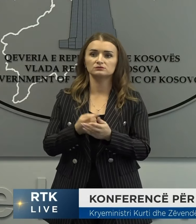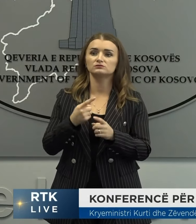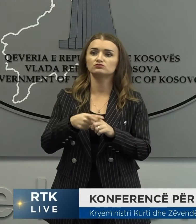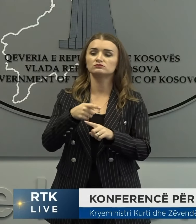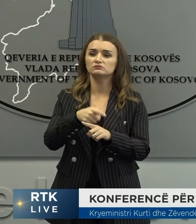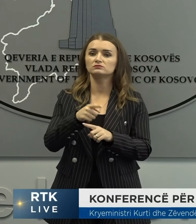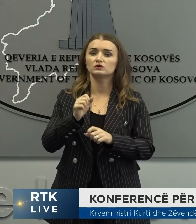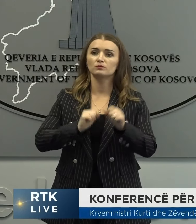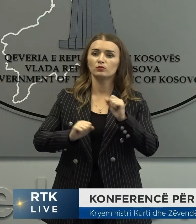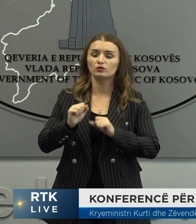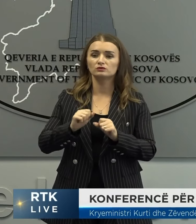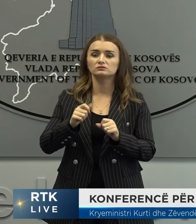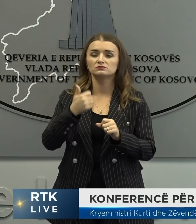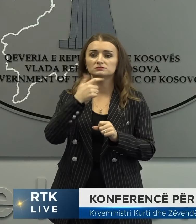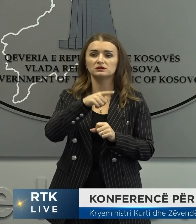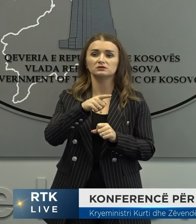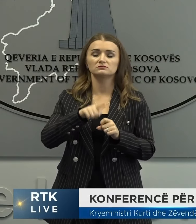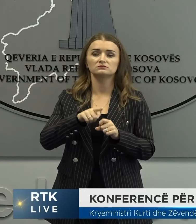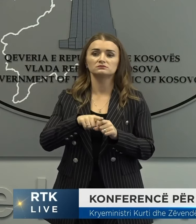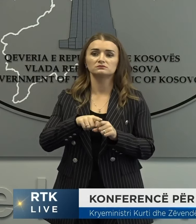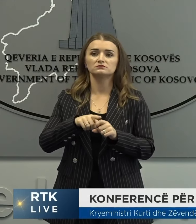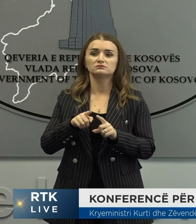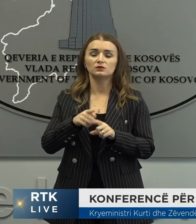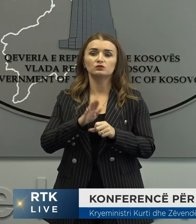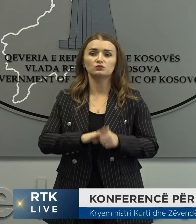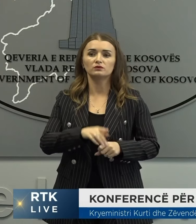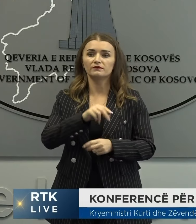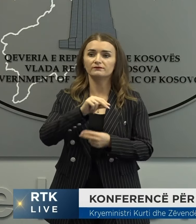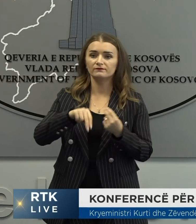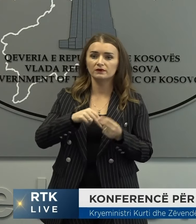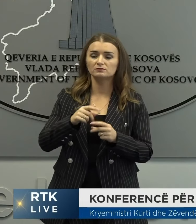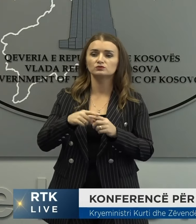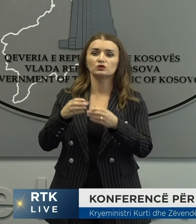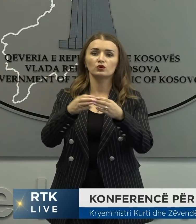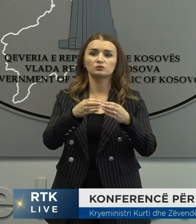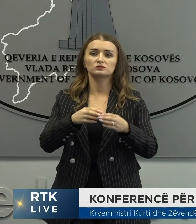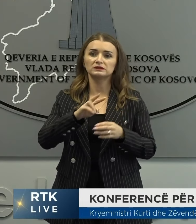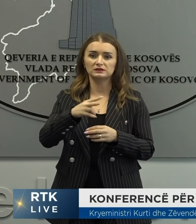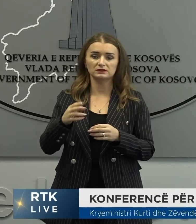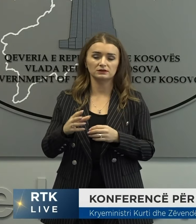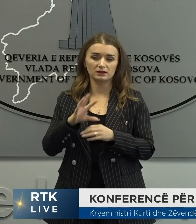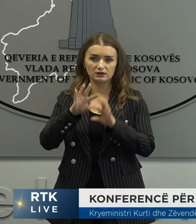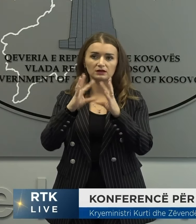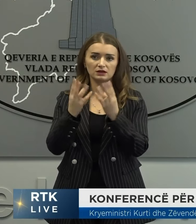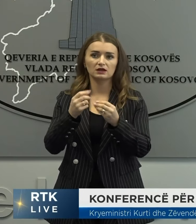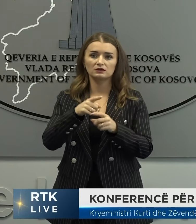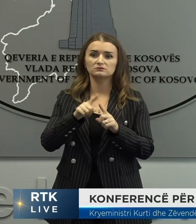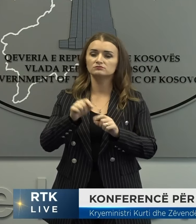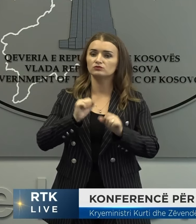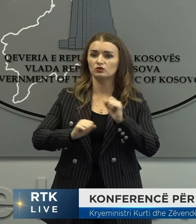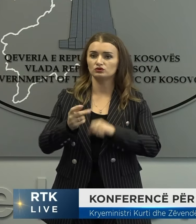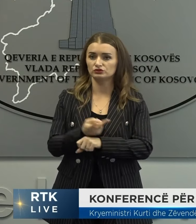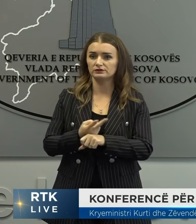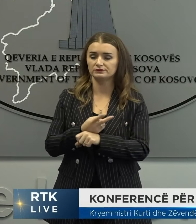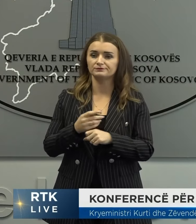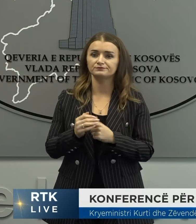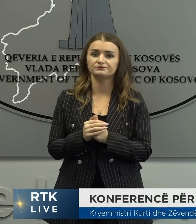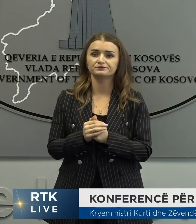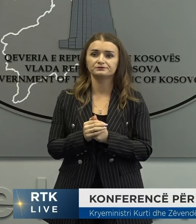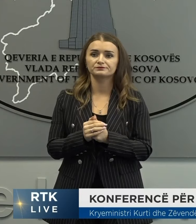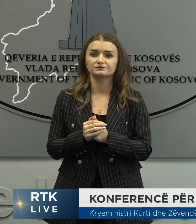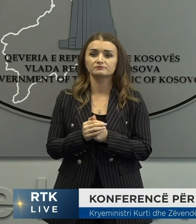në familje dhe dhuna me bazë gjinore, si dhe për të drejtat e komuniteteve jo shumicë. Sot, po ashtu në kuadër